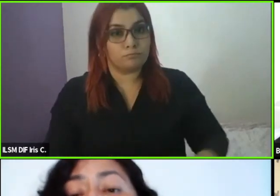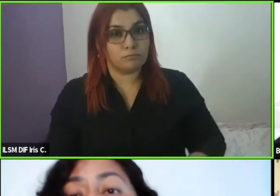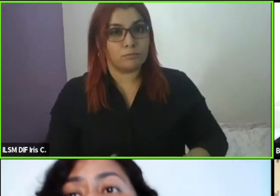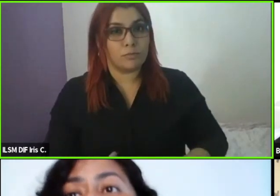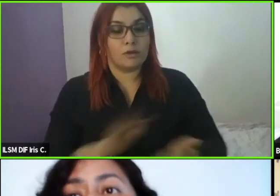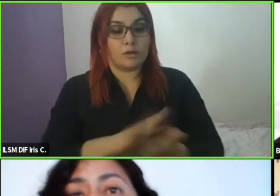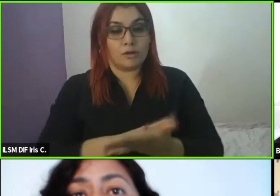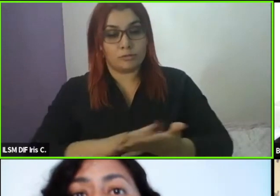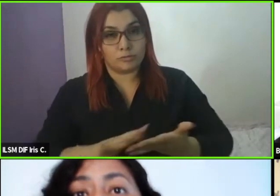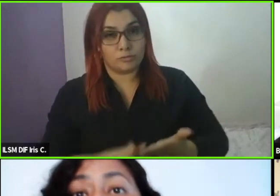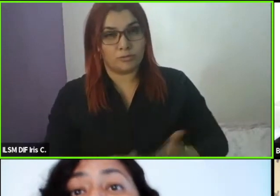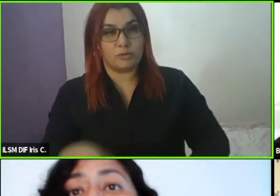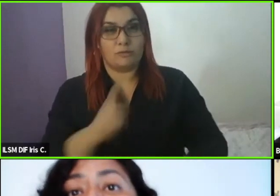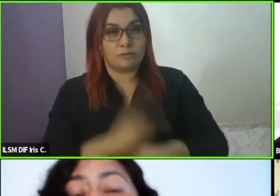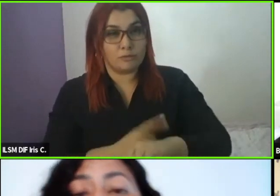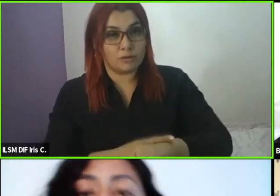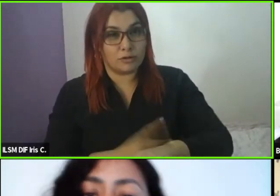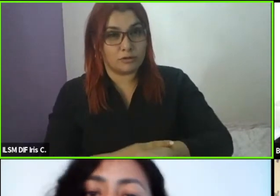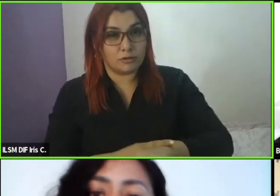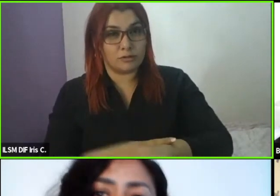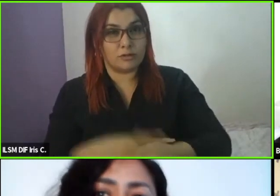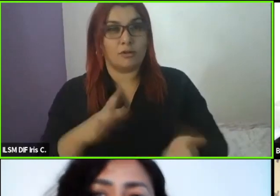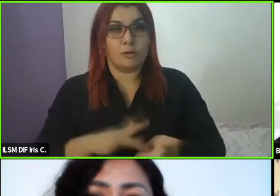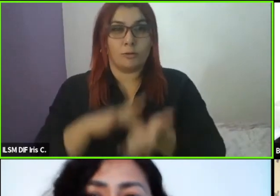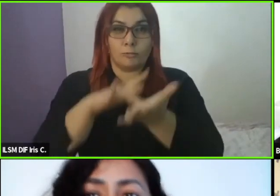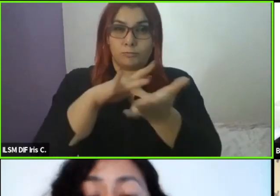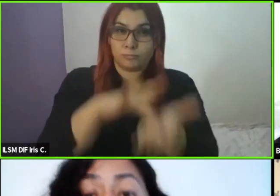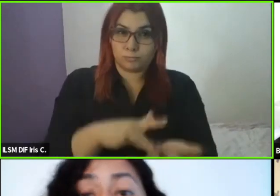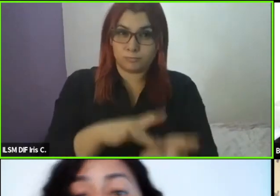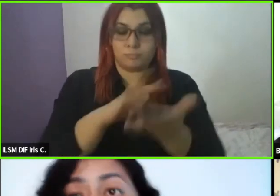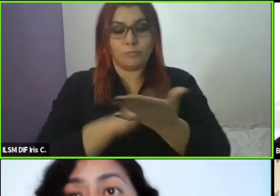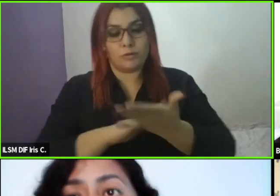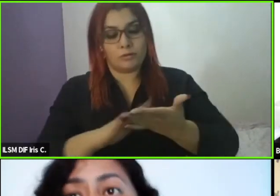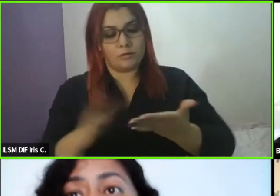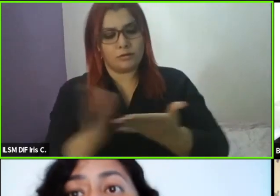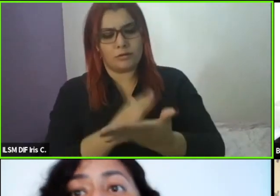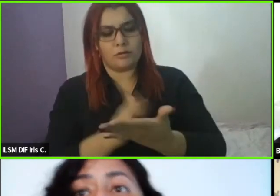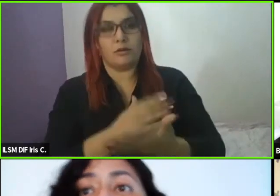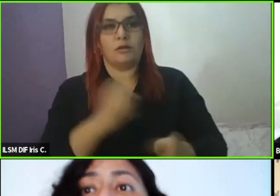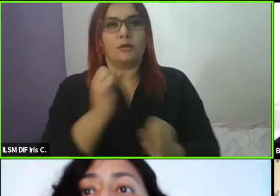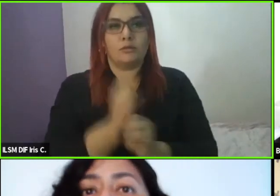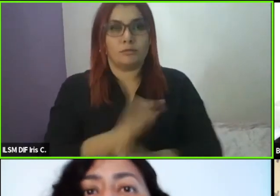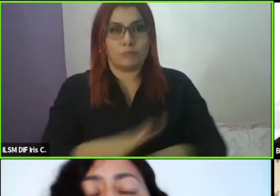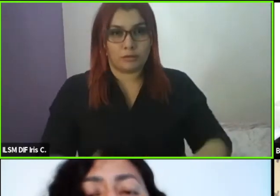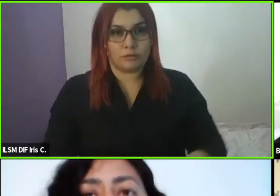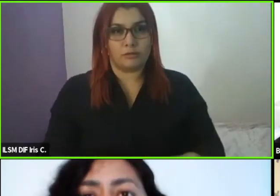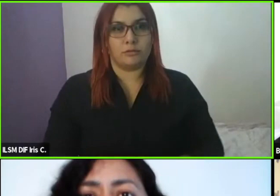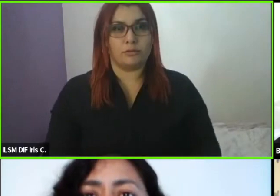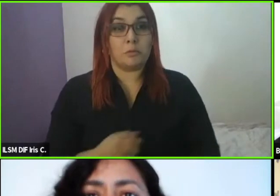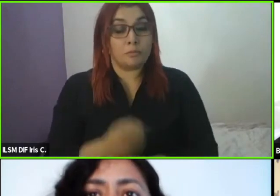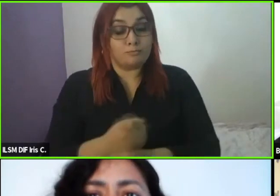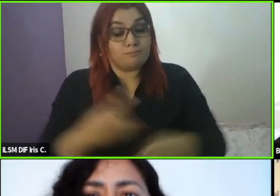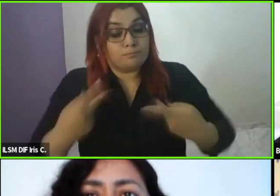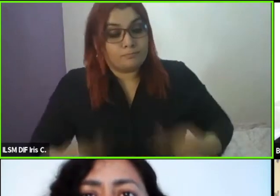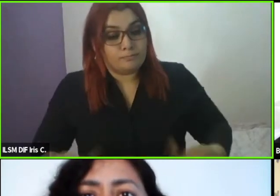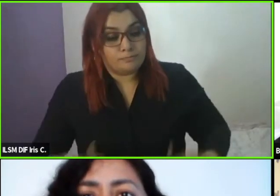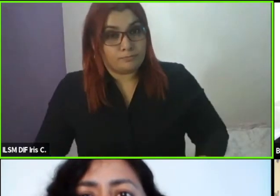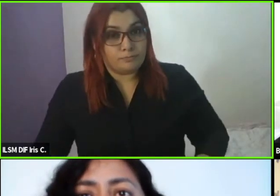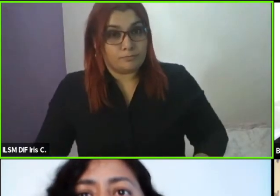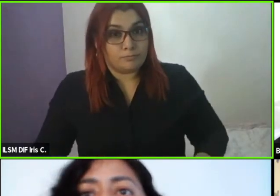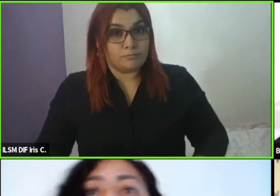construir una base epistémica que es el soporte de su proyecto narrativo en primera persona y de sus investigaciones en